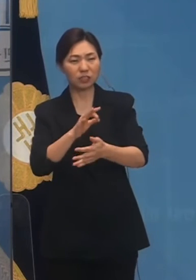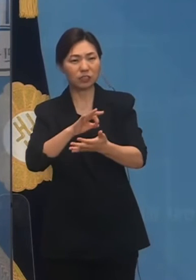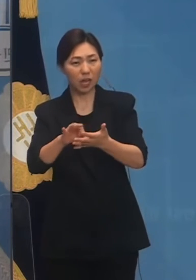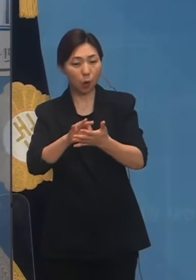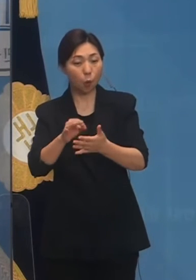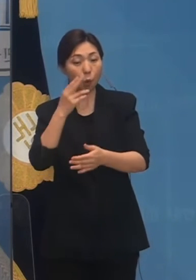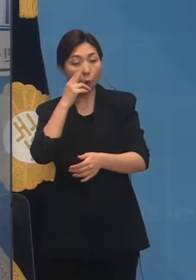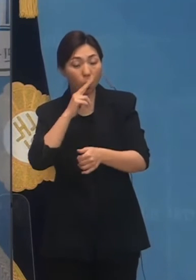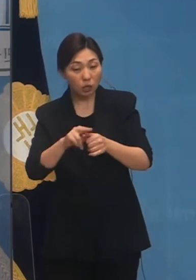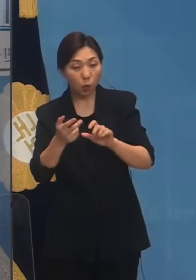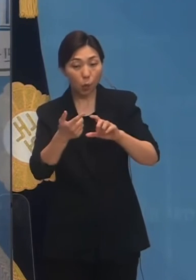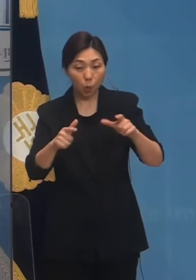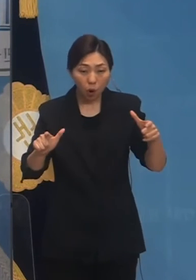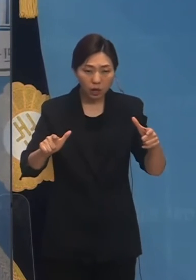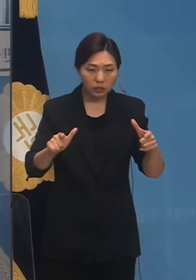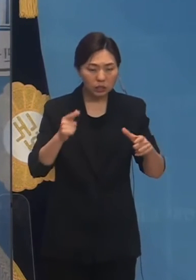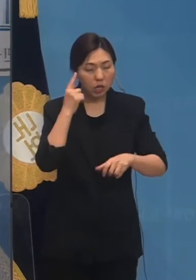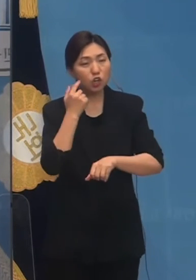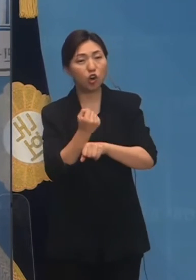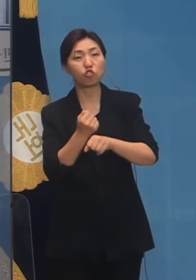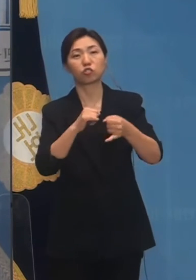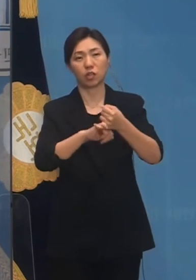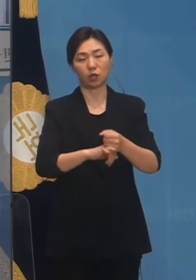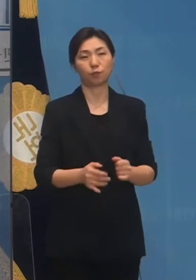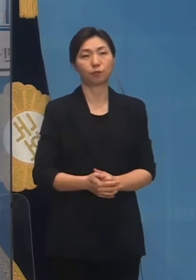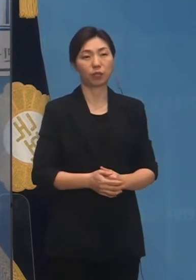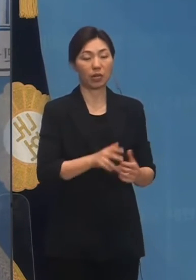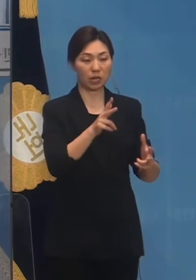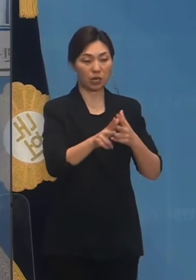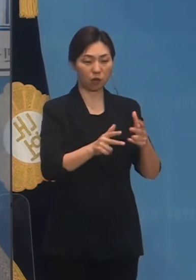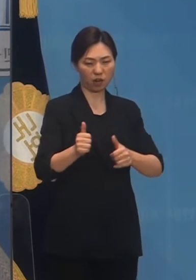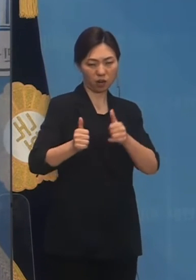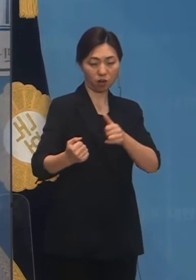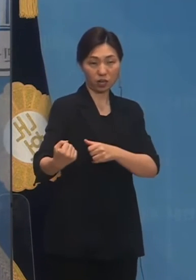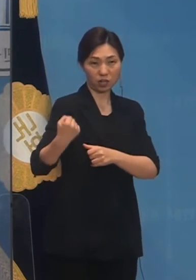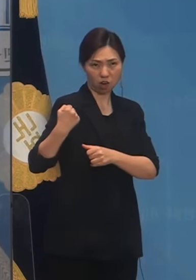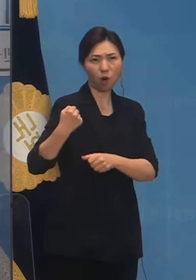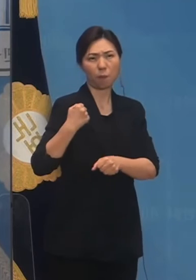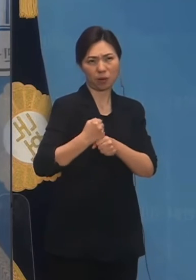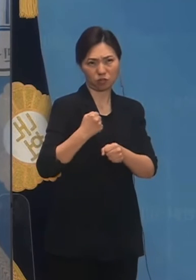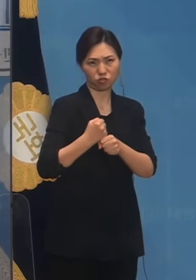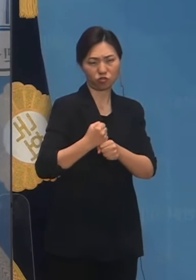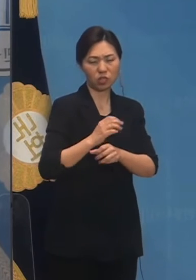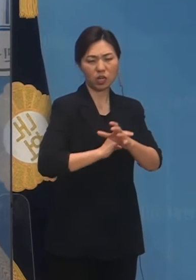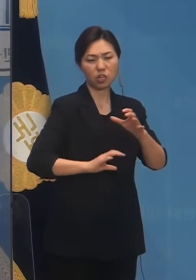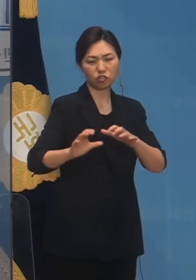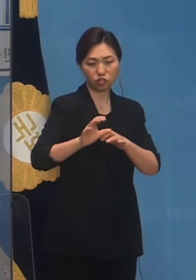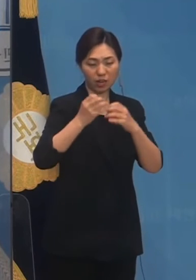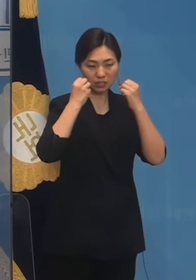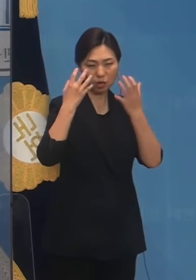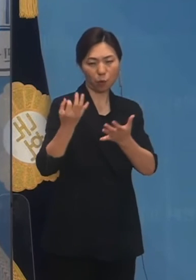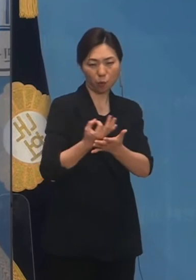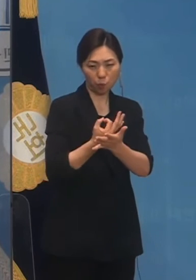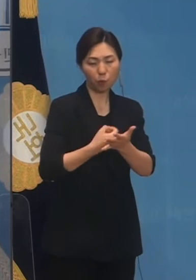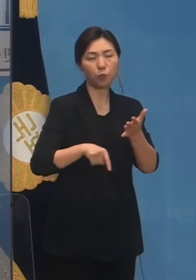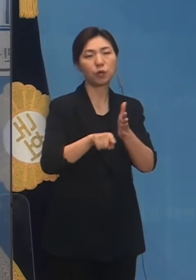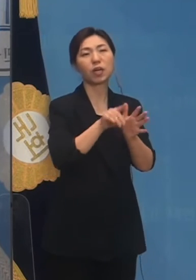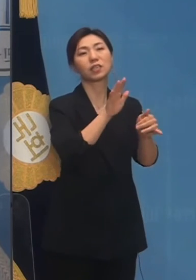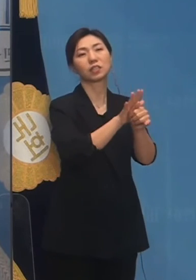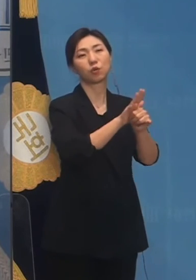탄소 중립 실현 노력이 기업의 경쟁력을 높이고 새로운 부가가치를 만들어내는 기회가 되도록 하겠습니다.